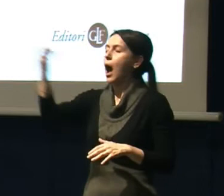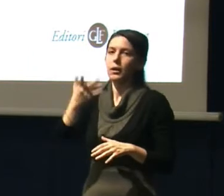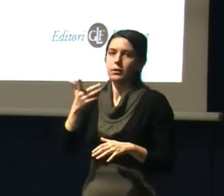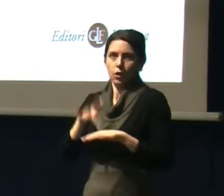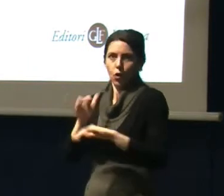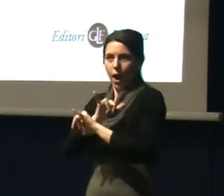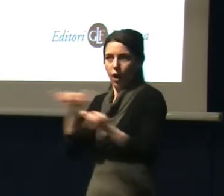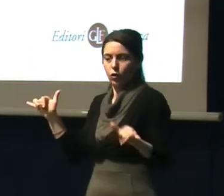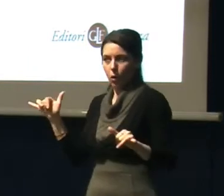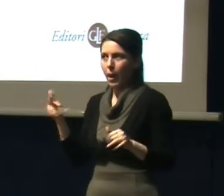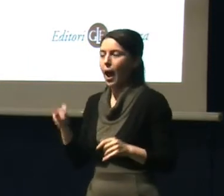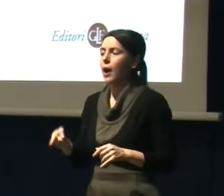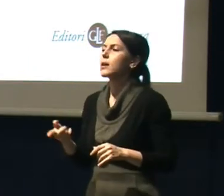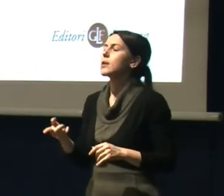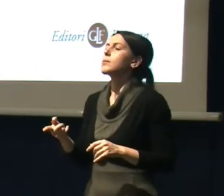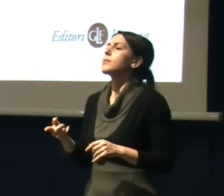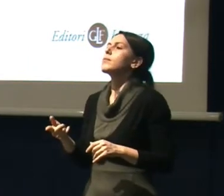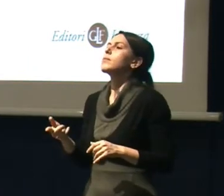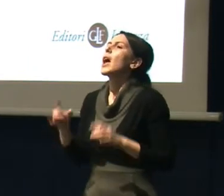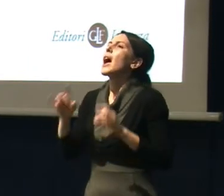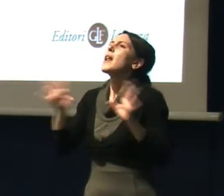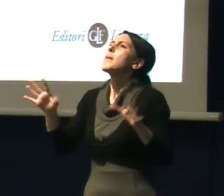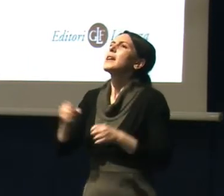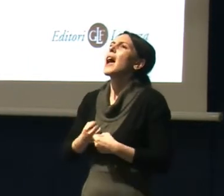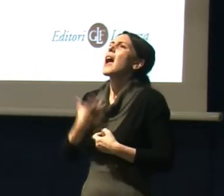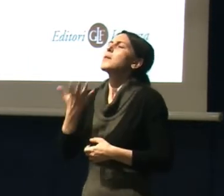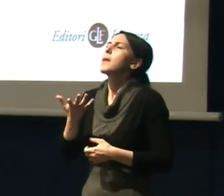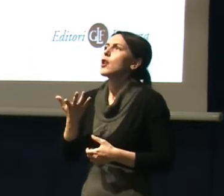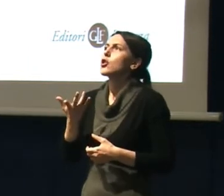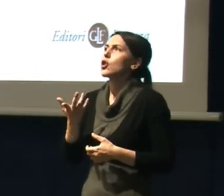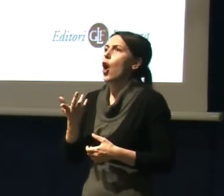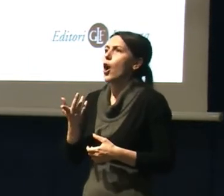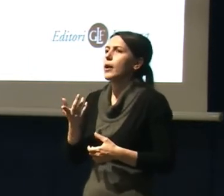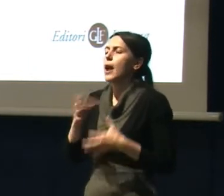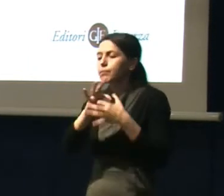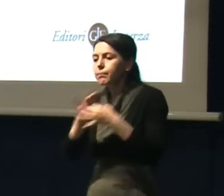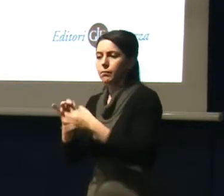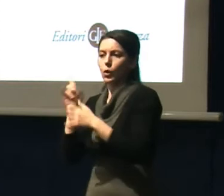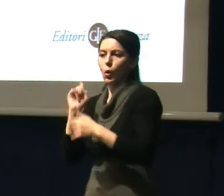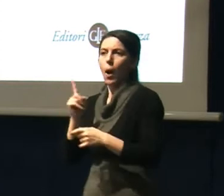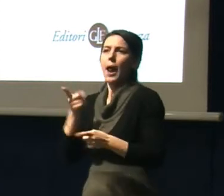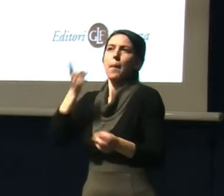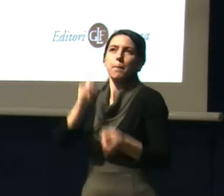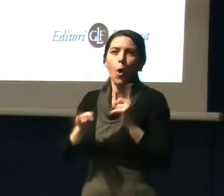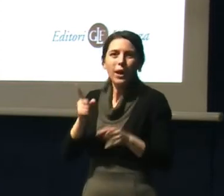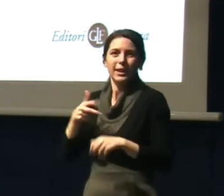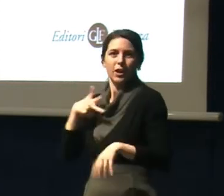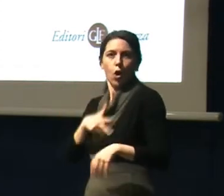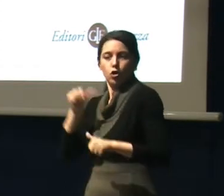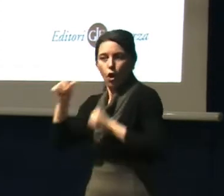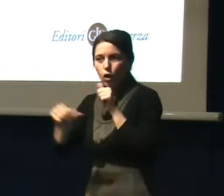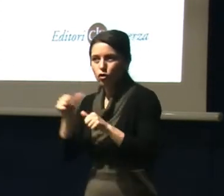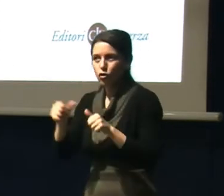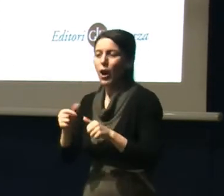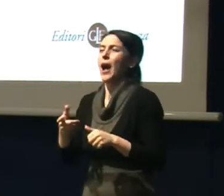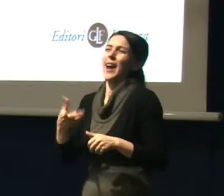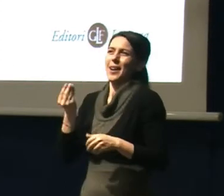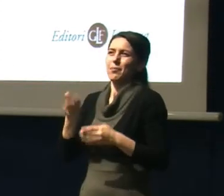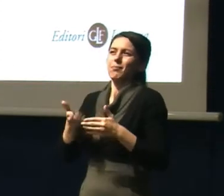è stata l'espressione di un sistema politico e sociale che ha prodotto le monarchie costituzionali prima il